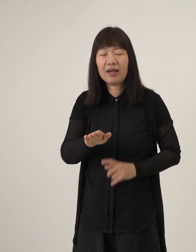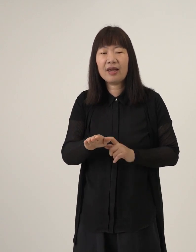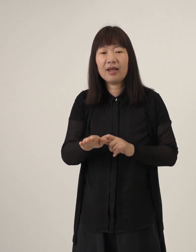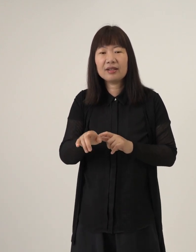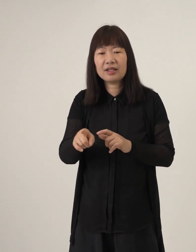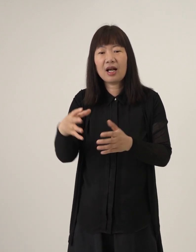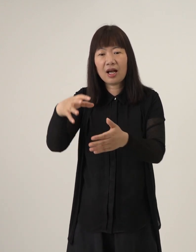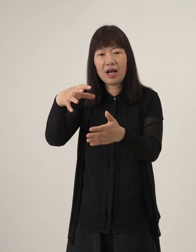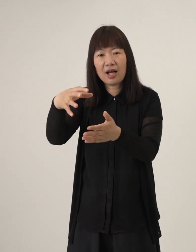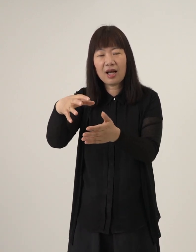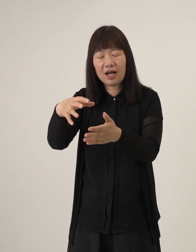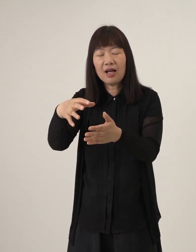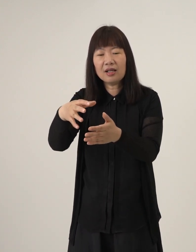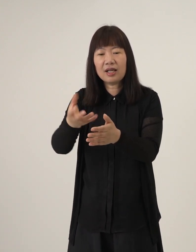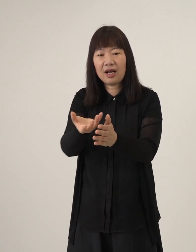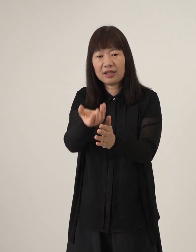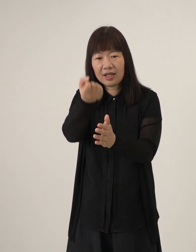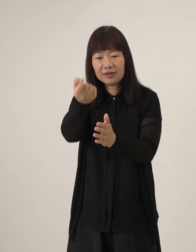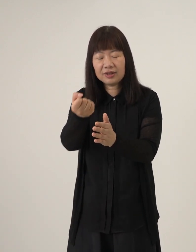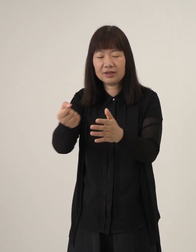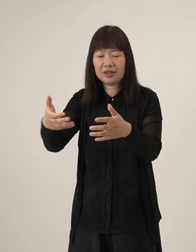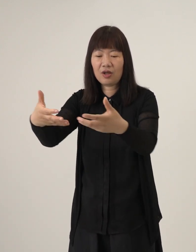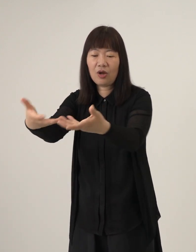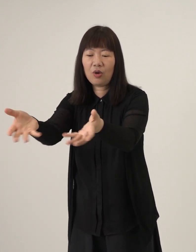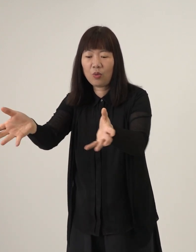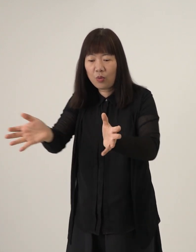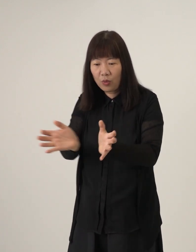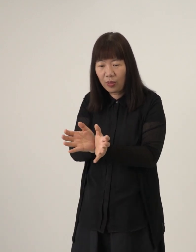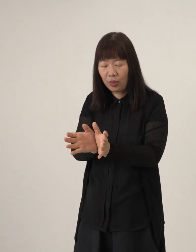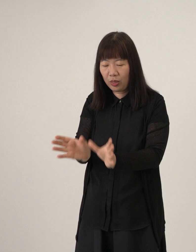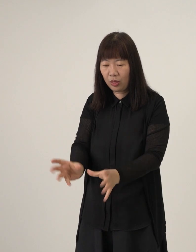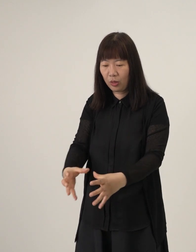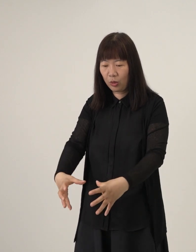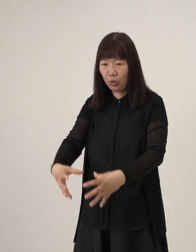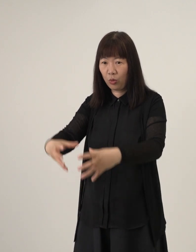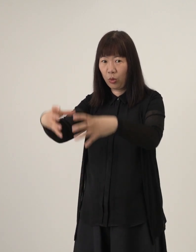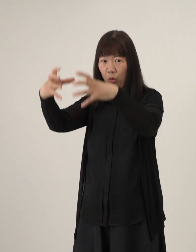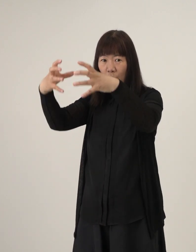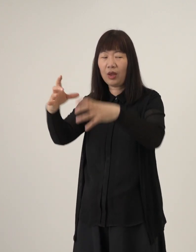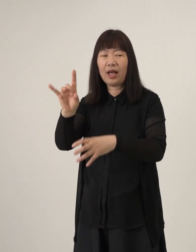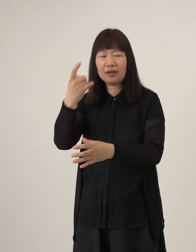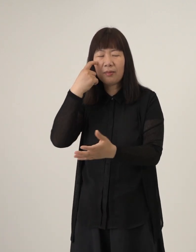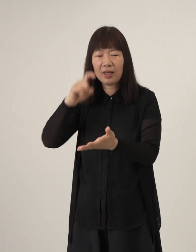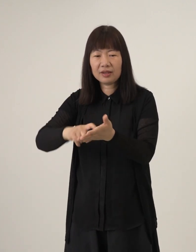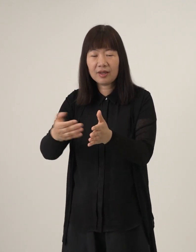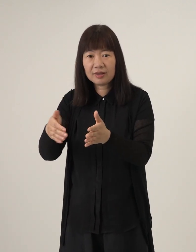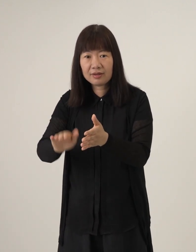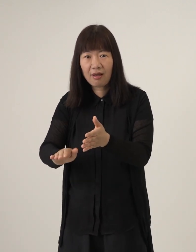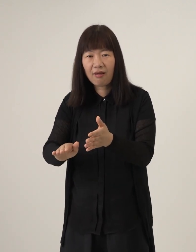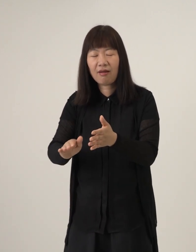그 안에 전문가들이 해석을 해보니까 그 당시에는